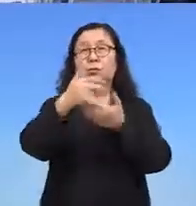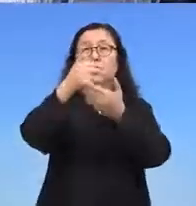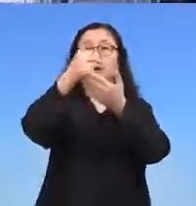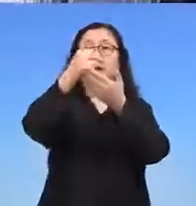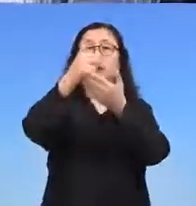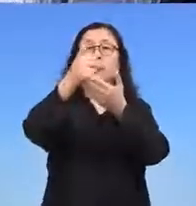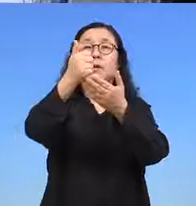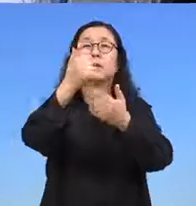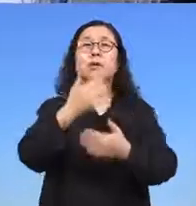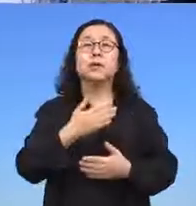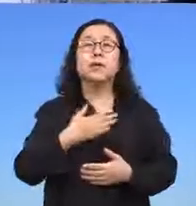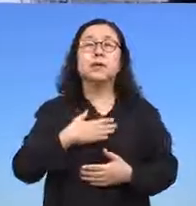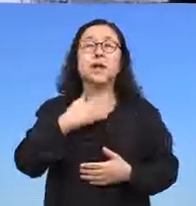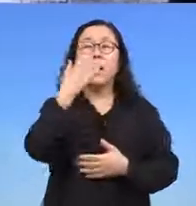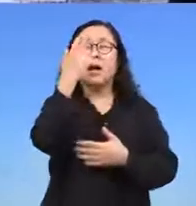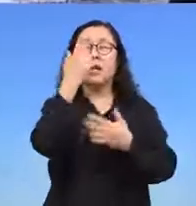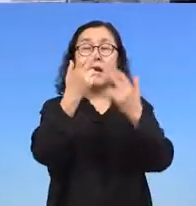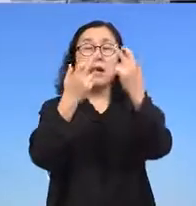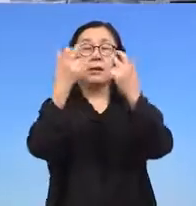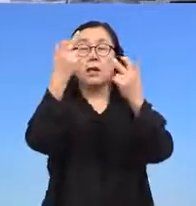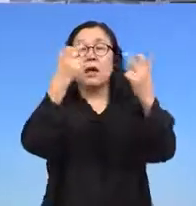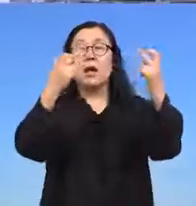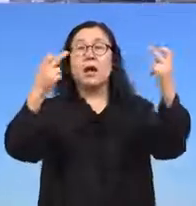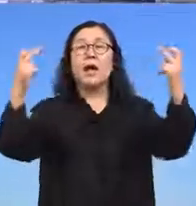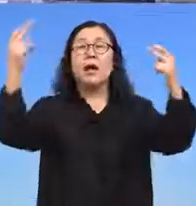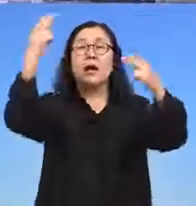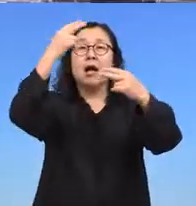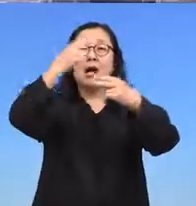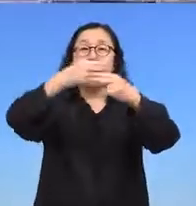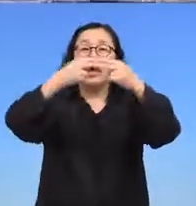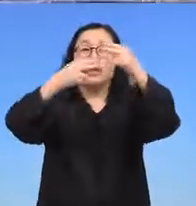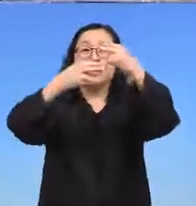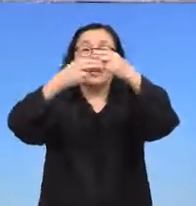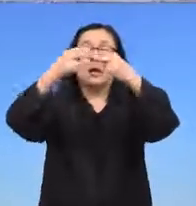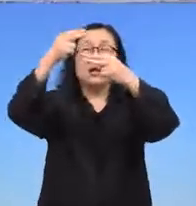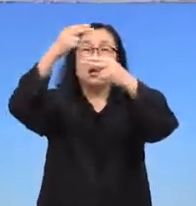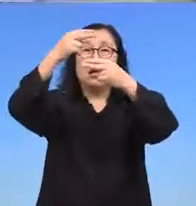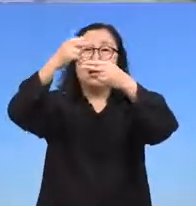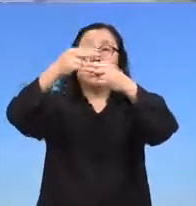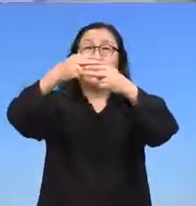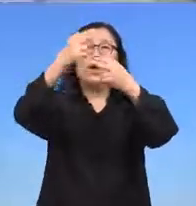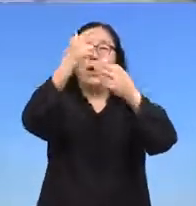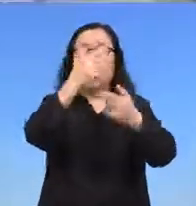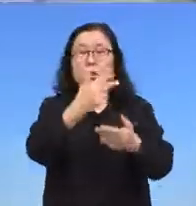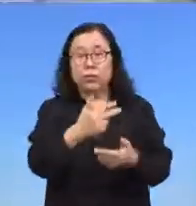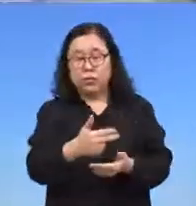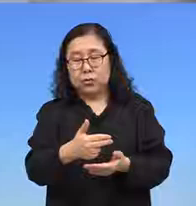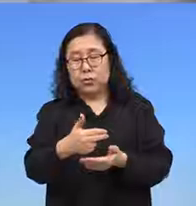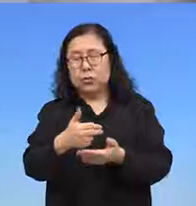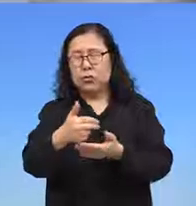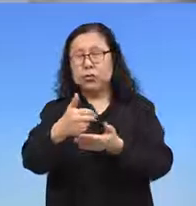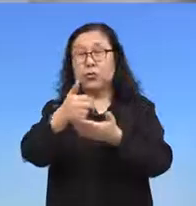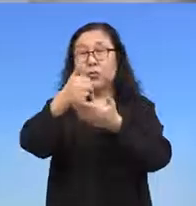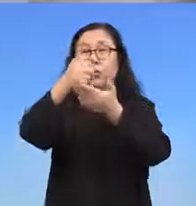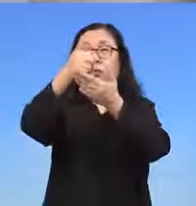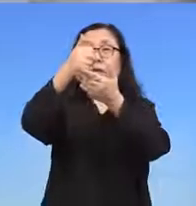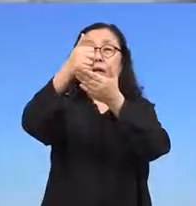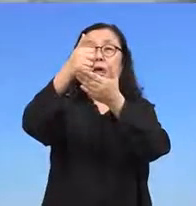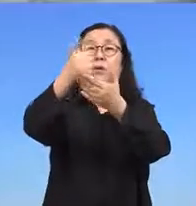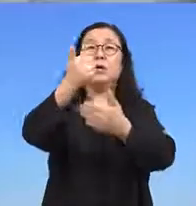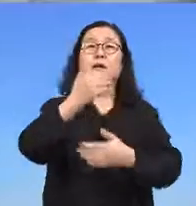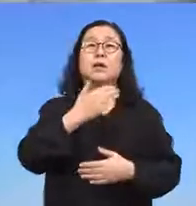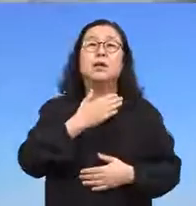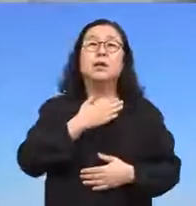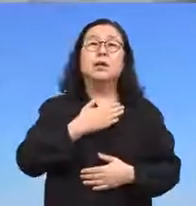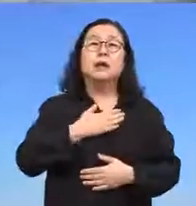찬양합니다. 주님은 나의 산성, 나의 산. 주님은 나의